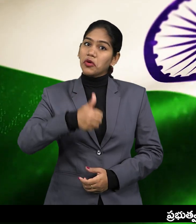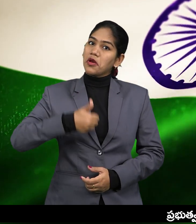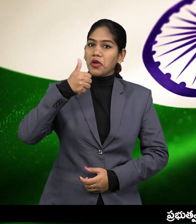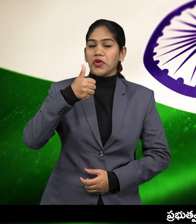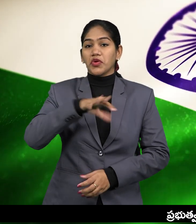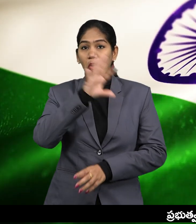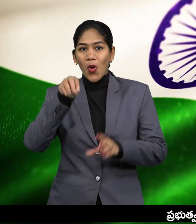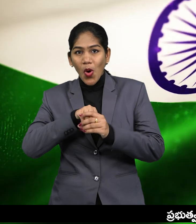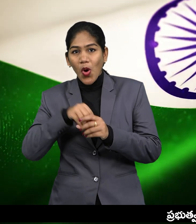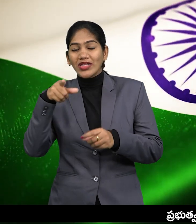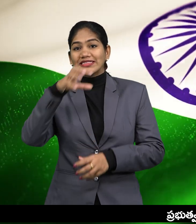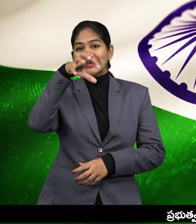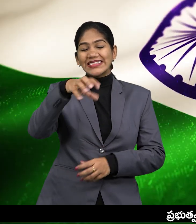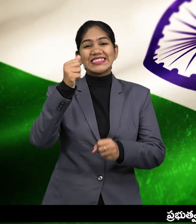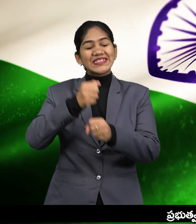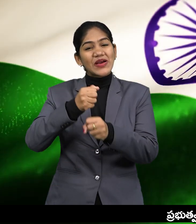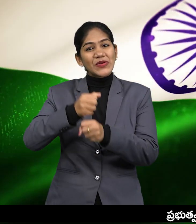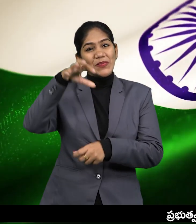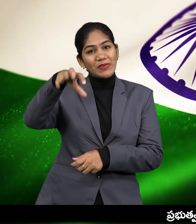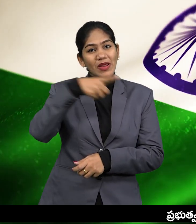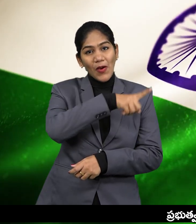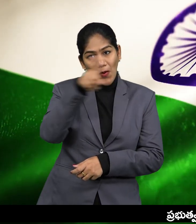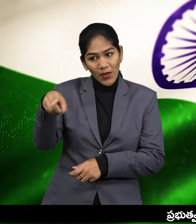ప్రభుత్వ కార్యనిర్వాహక శాఖ అధిపతి.